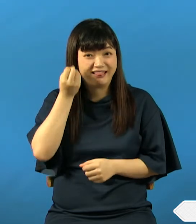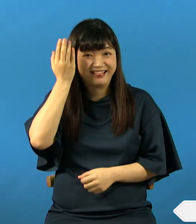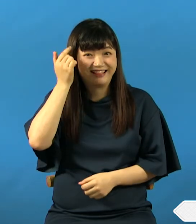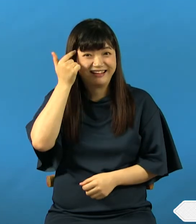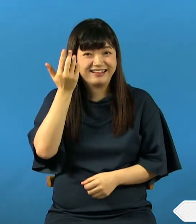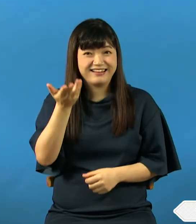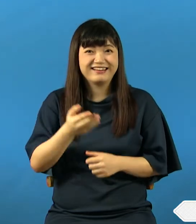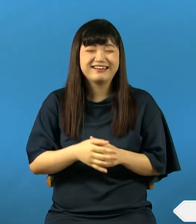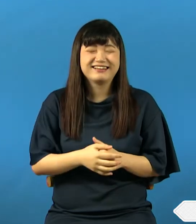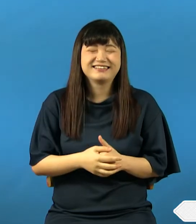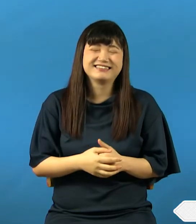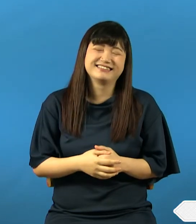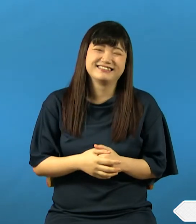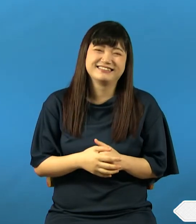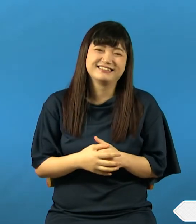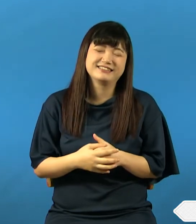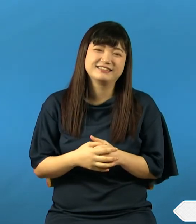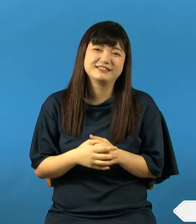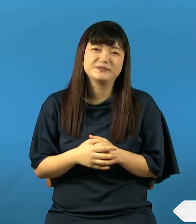이제 까먹으셨습니다.